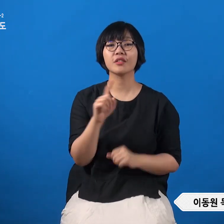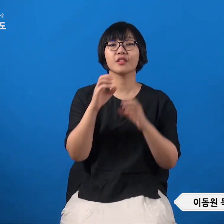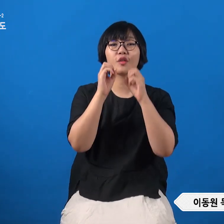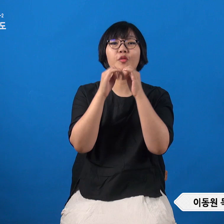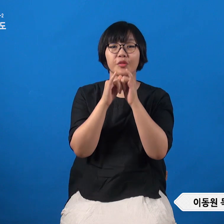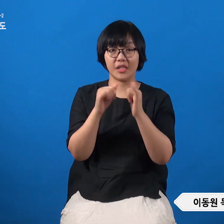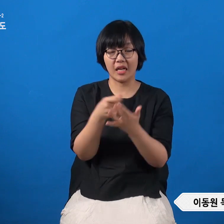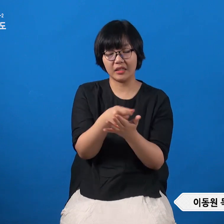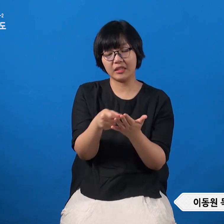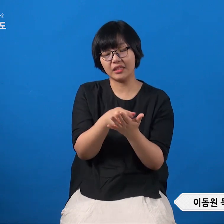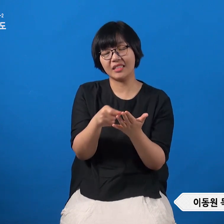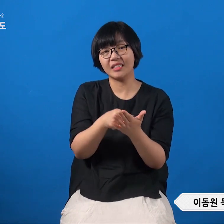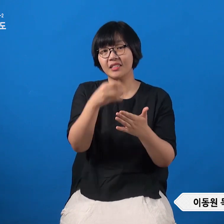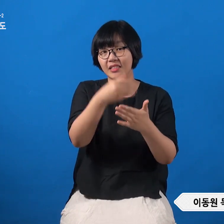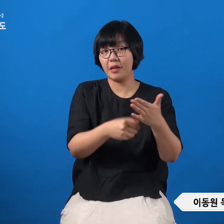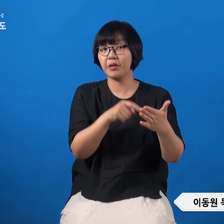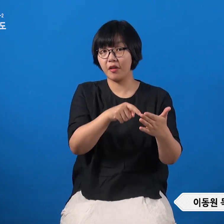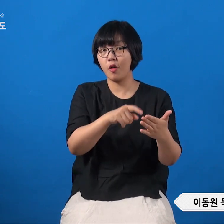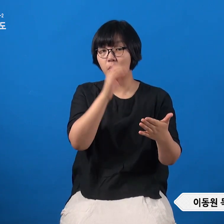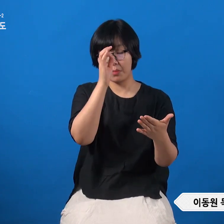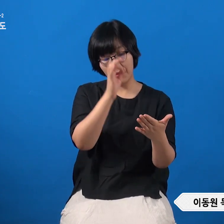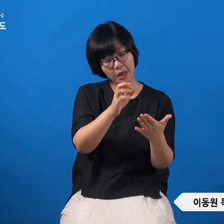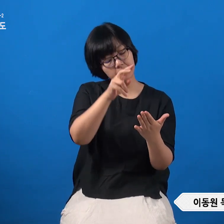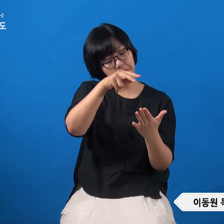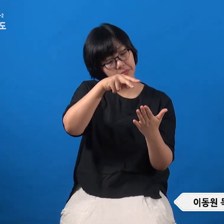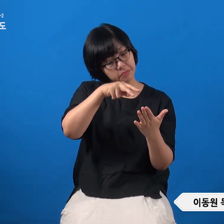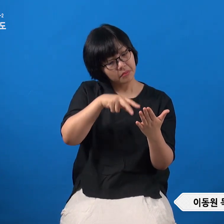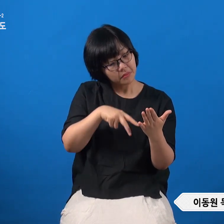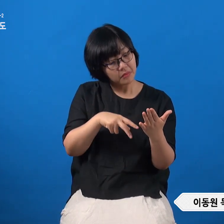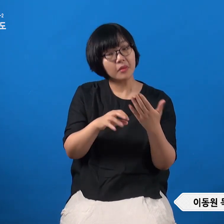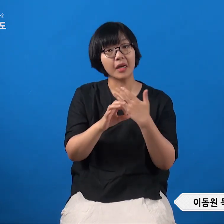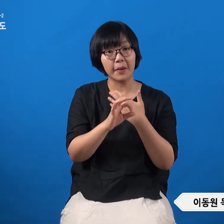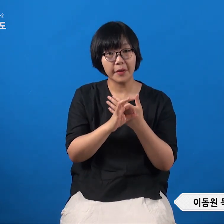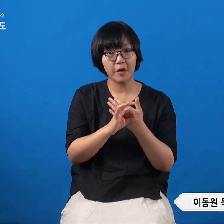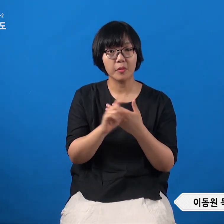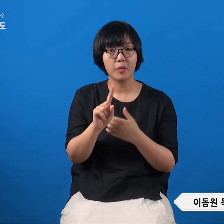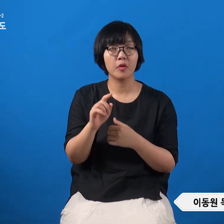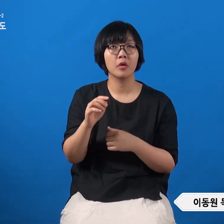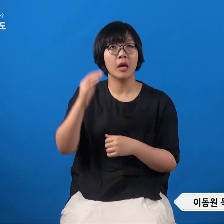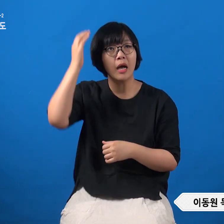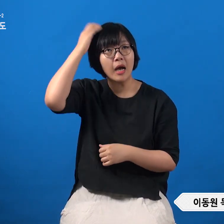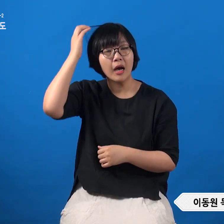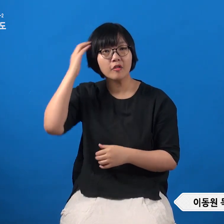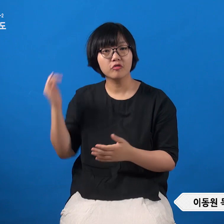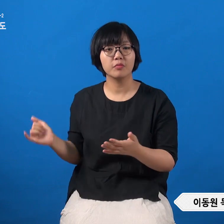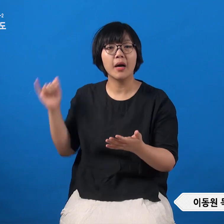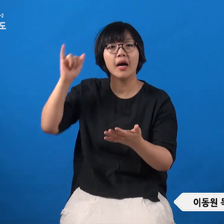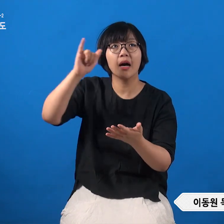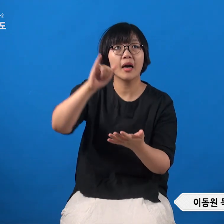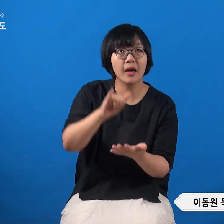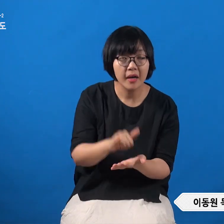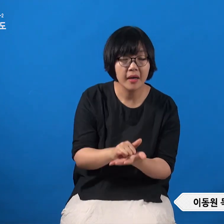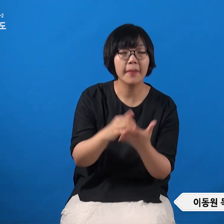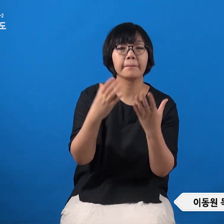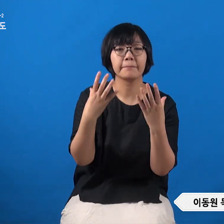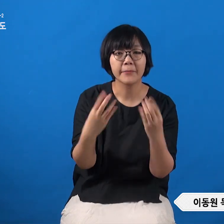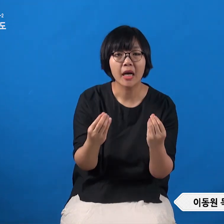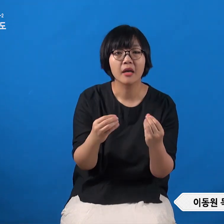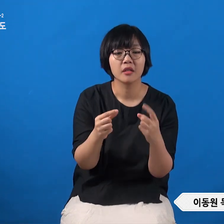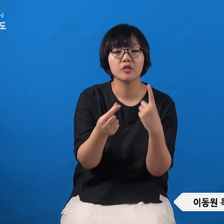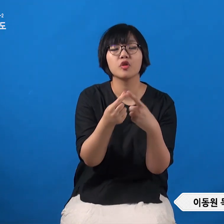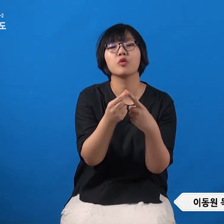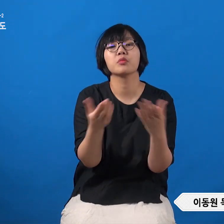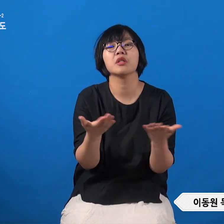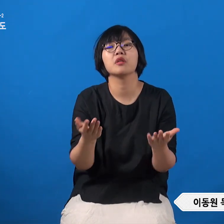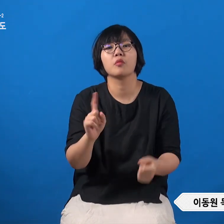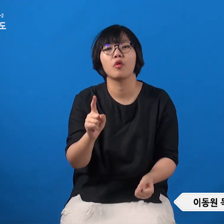읽어보면 선교사들이 우리나라에 오면 맨 처음 한글 배우겠죠. 그런데 한글을 잘 이해하려면 한글 속에